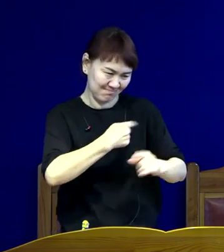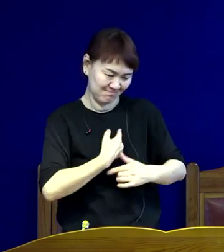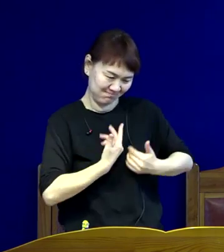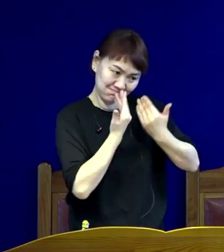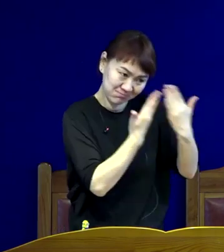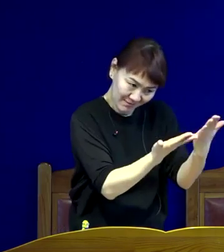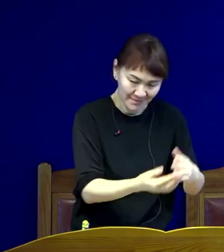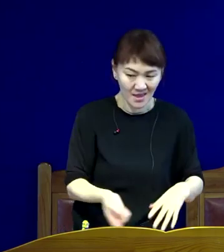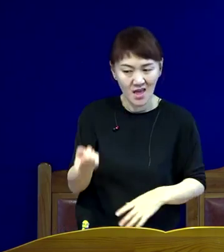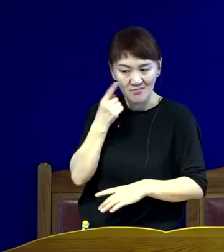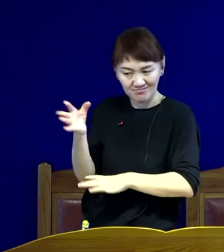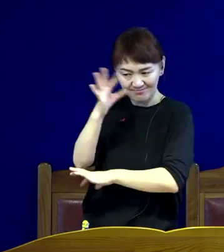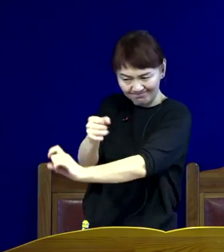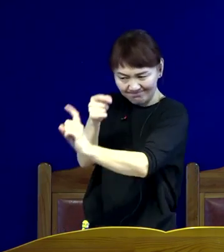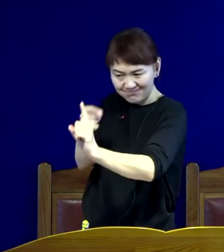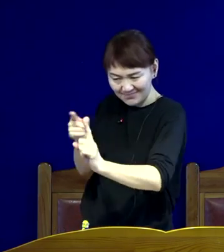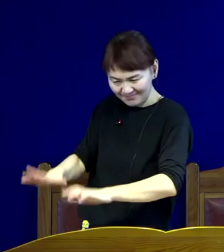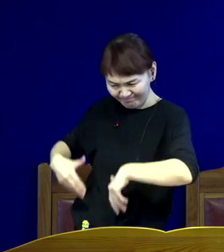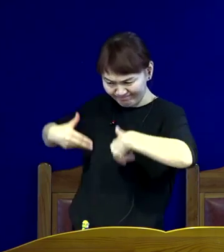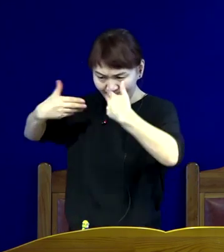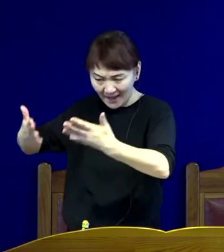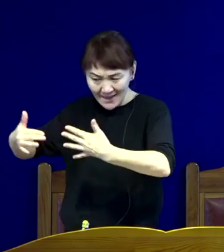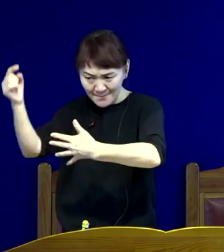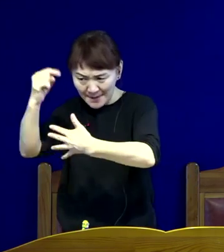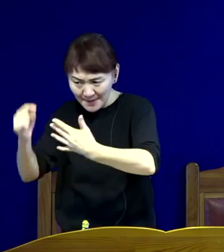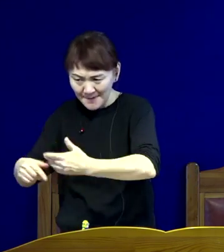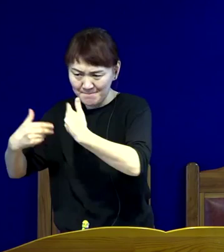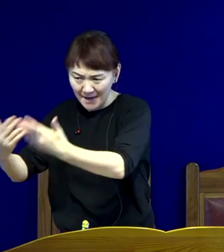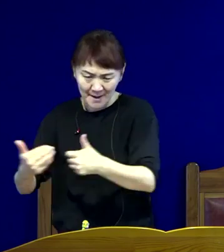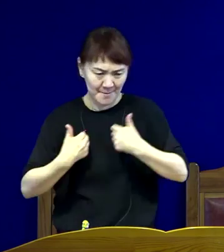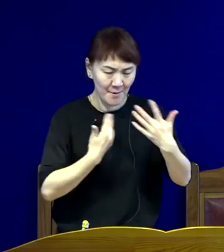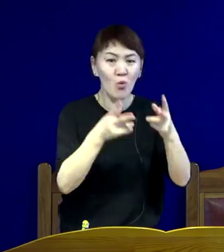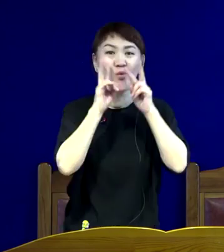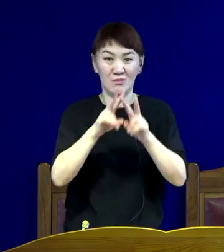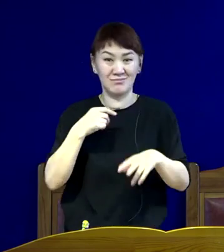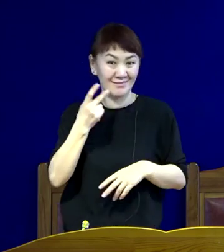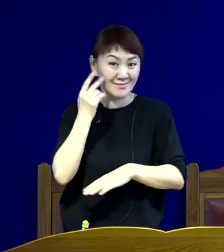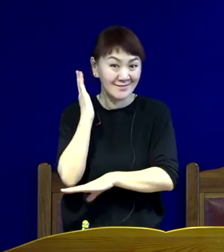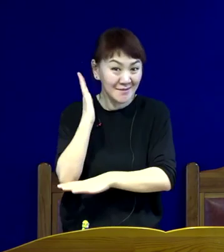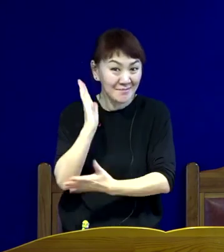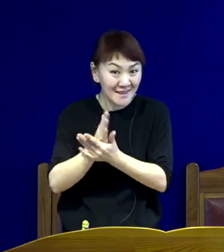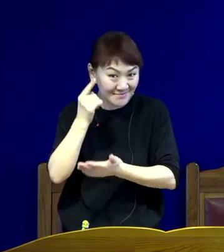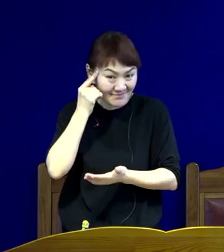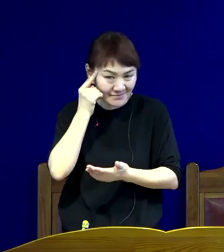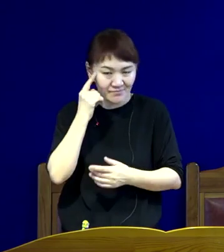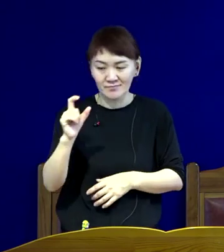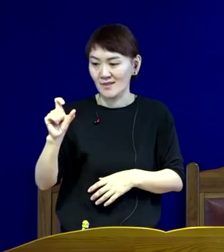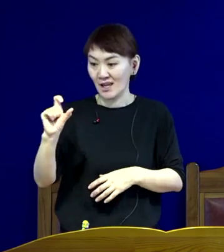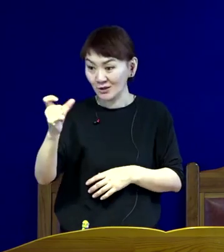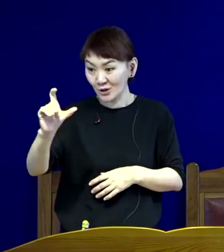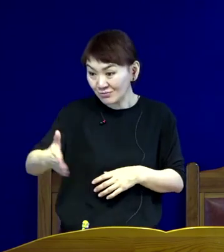хэлсэн. Ингэж одоо үгэн дээр заадаг магадгүй санаж байгаа болов уу? Эхнэрүүдийн хувьд